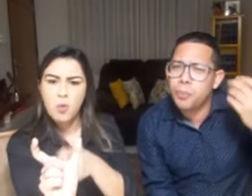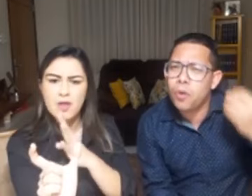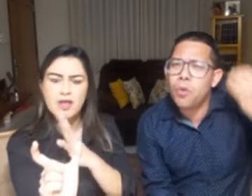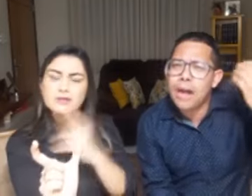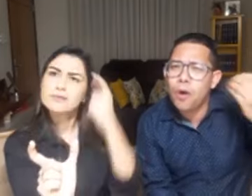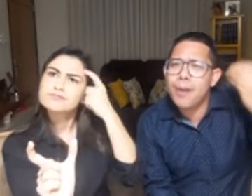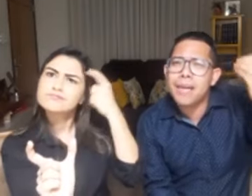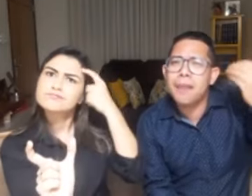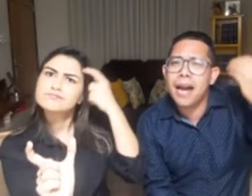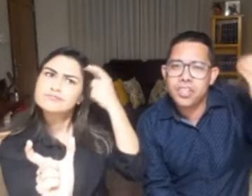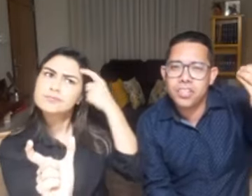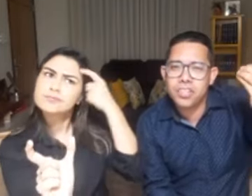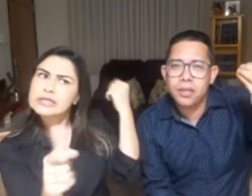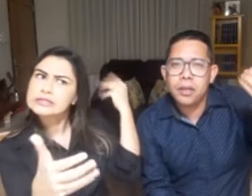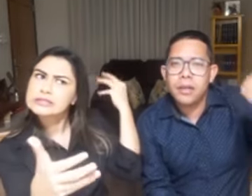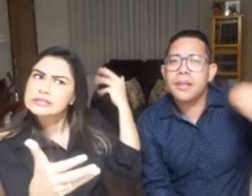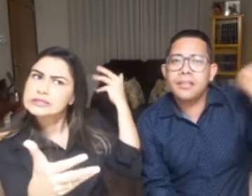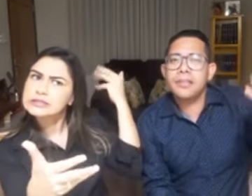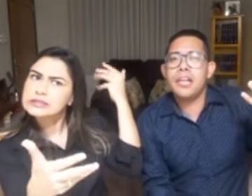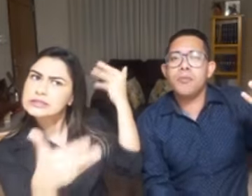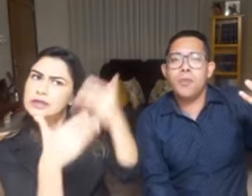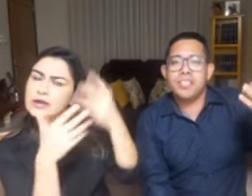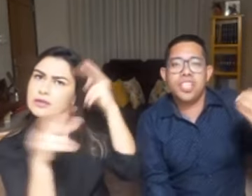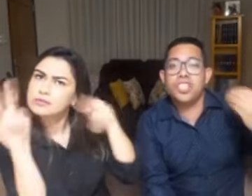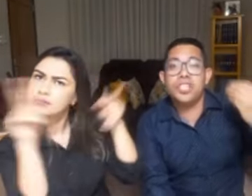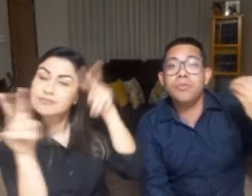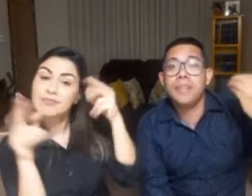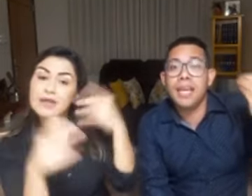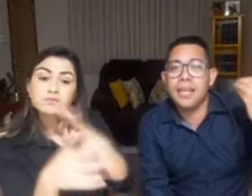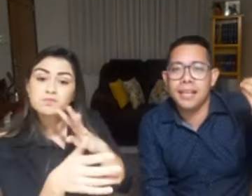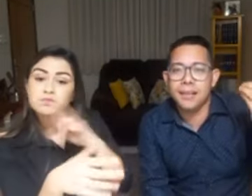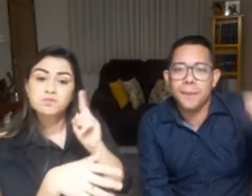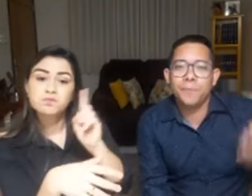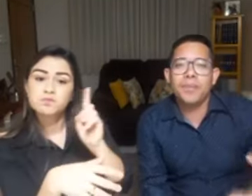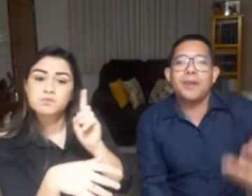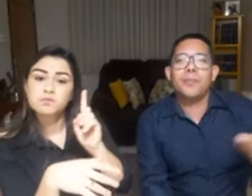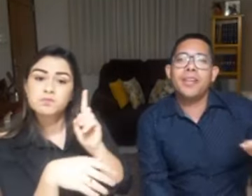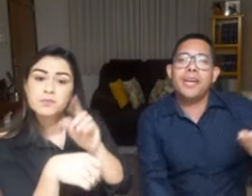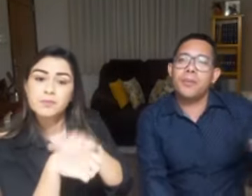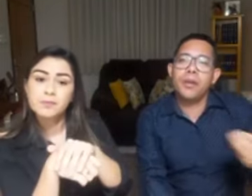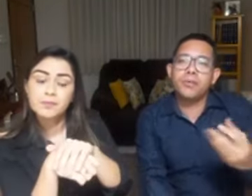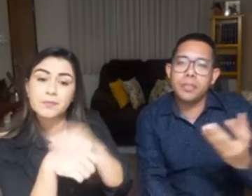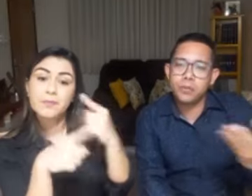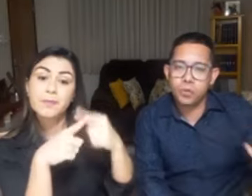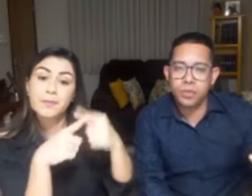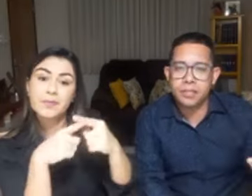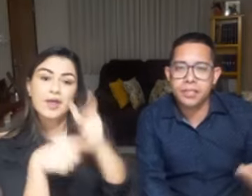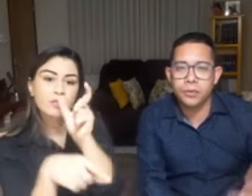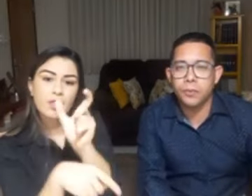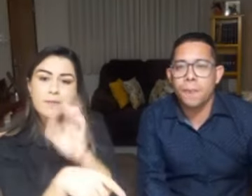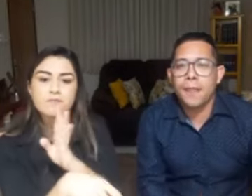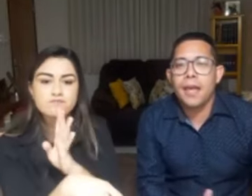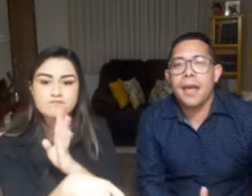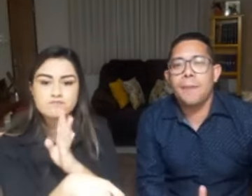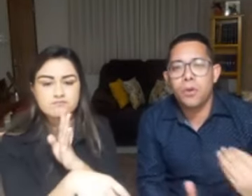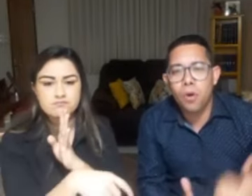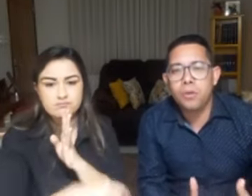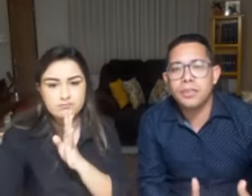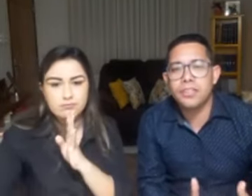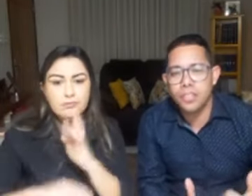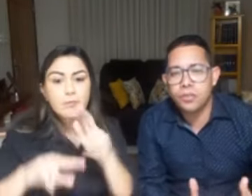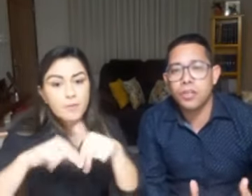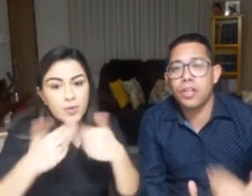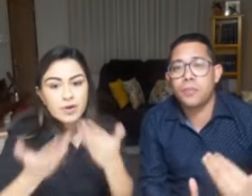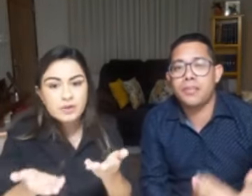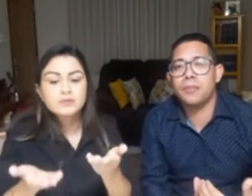tentando procurar uma imagem desse termo, mas a gente não tem ele. Por quê? Porque é um termo desconhecido. É por